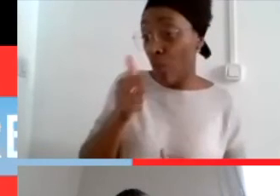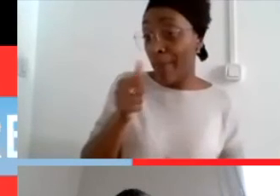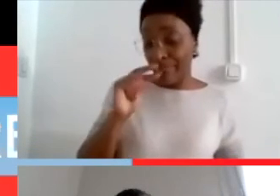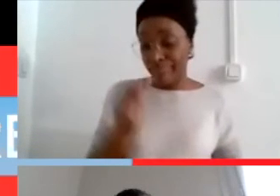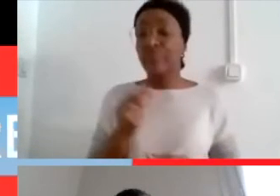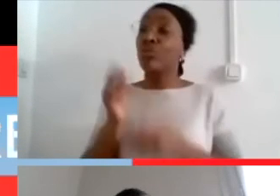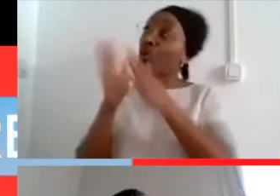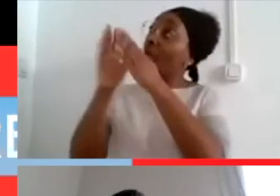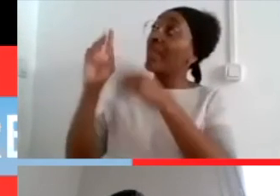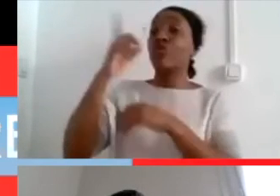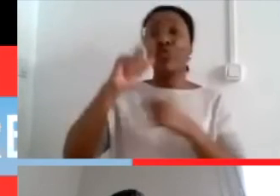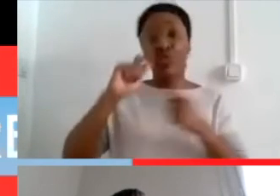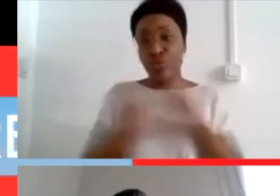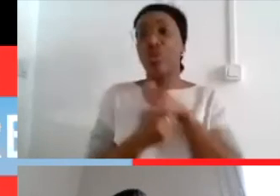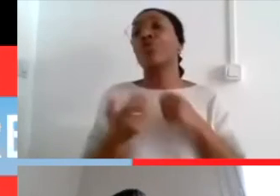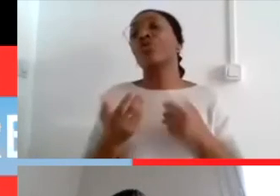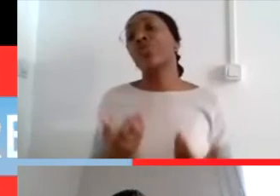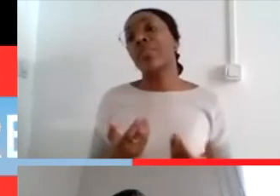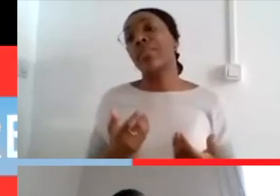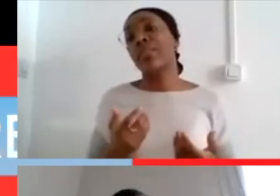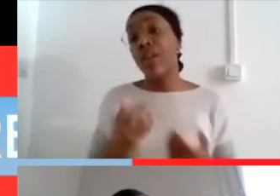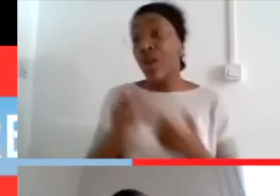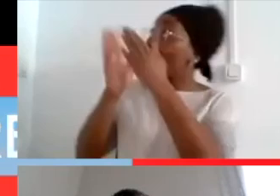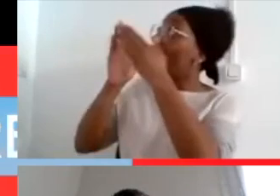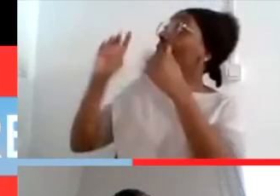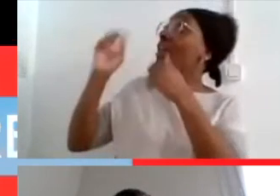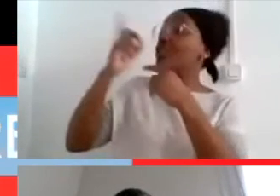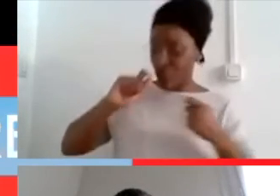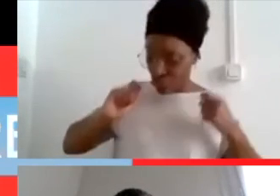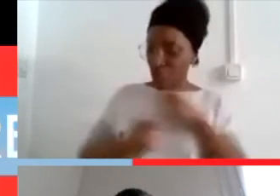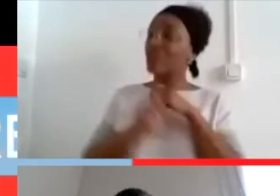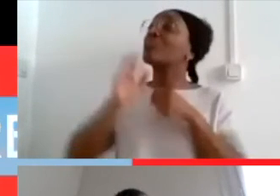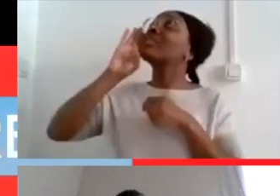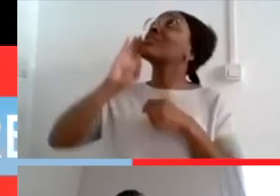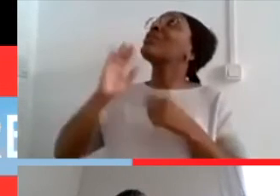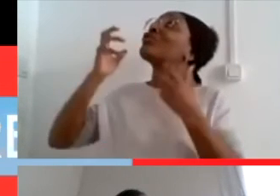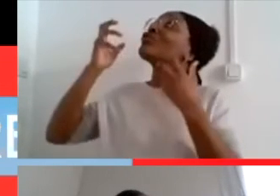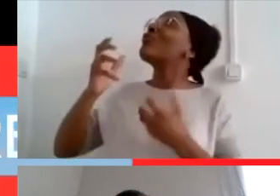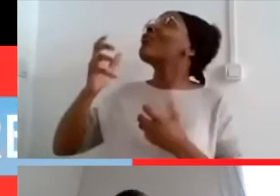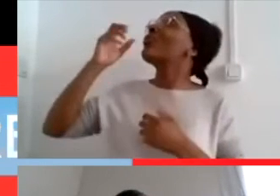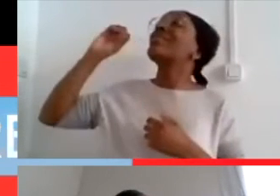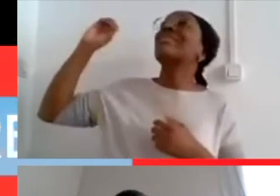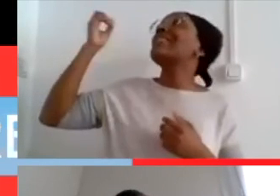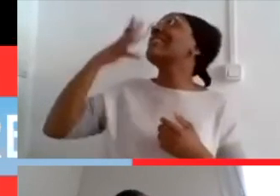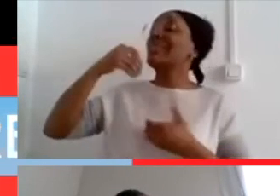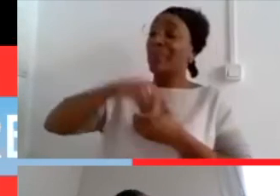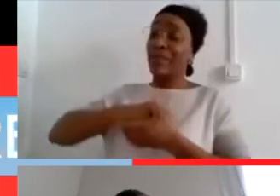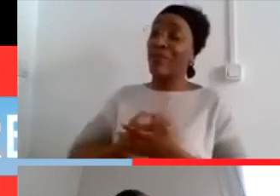Change-moi. Que ton esprit règne en moi et que le fruit de l'esprit prenne toute sa place dans ma